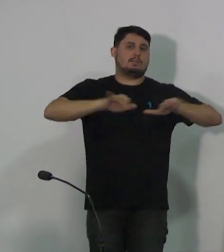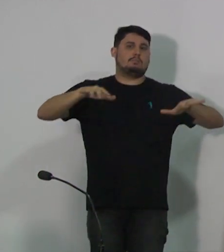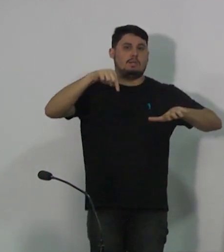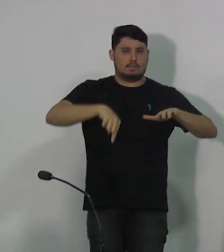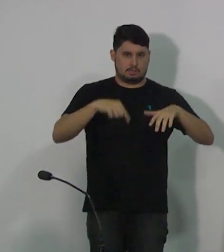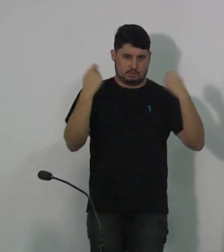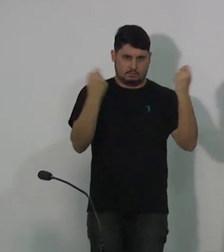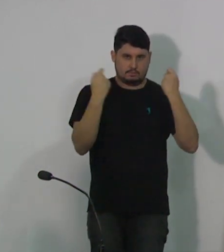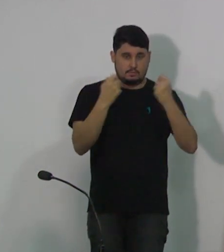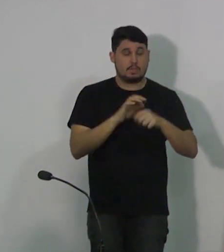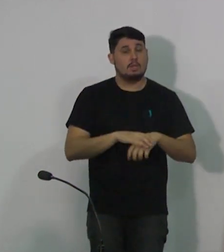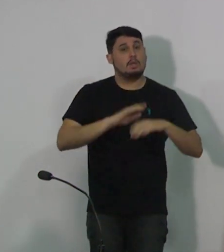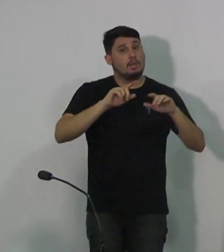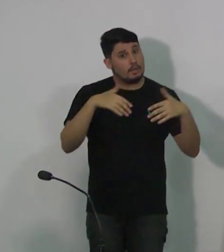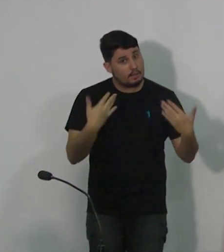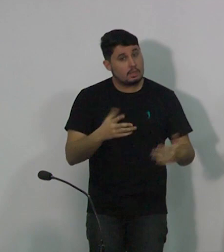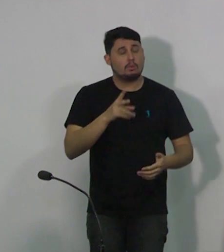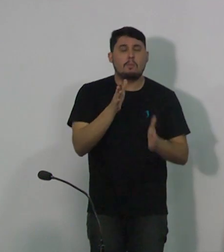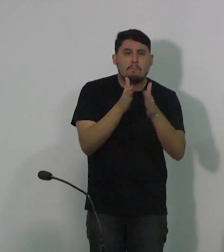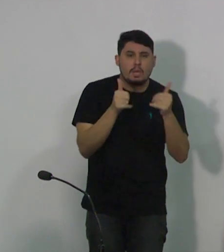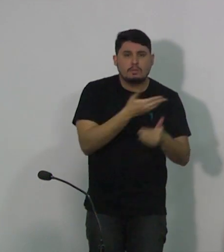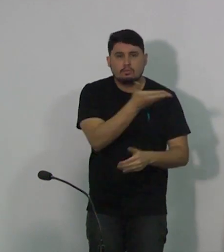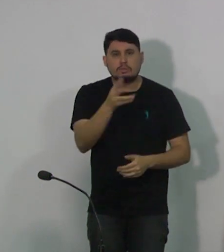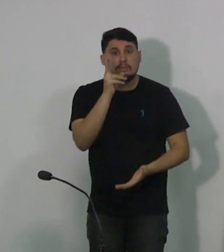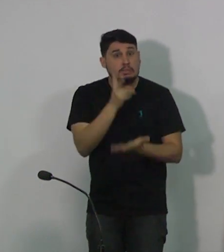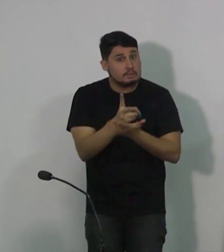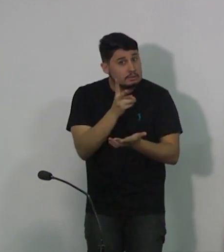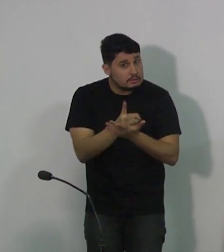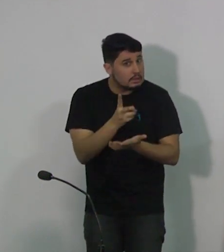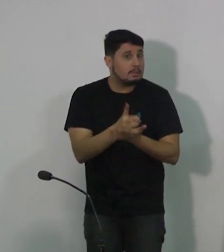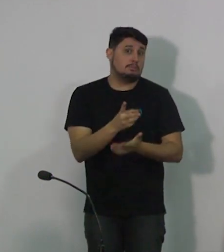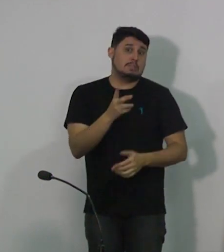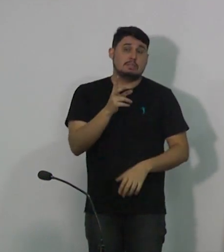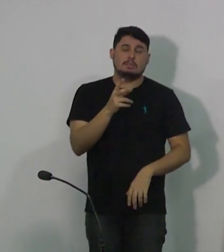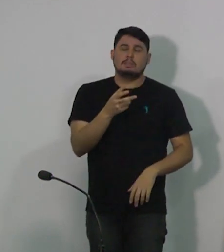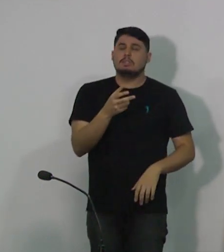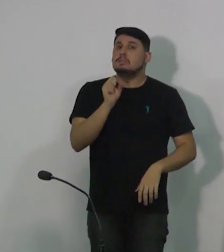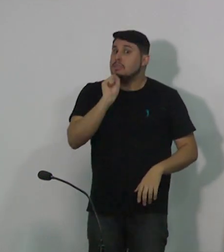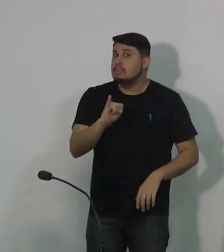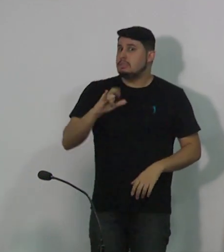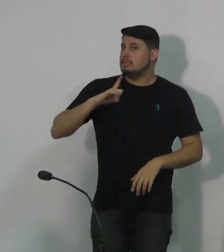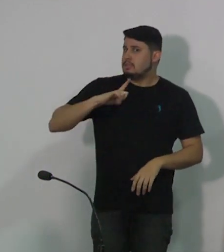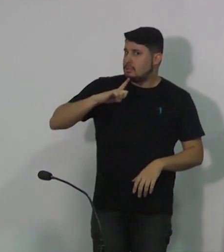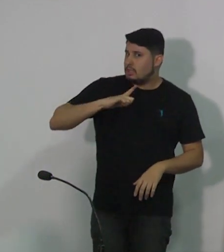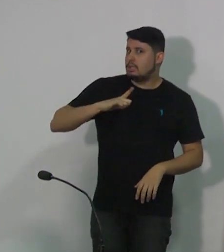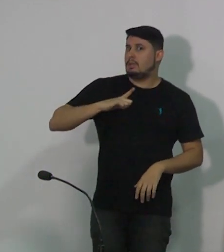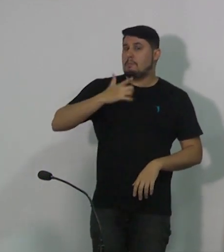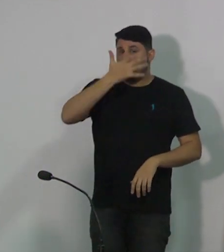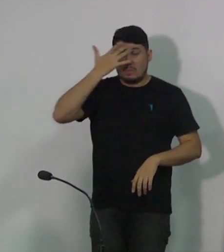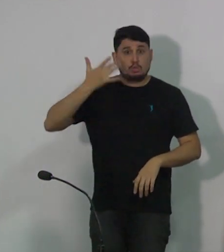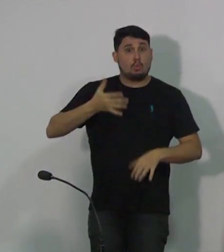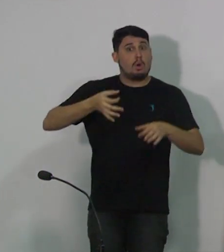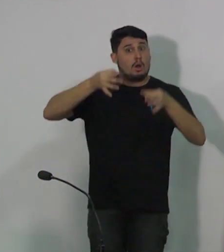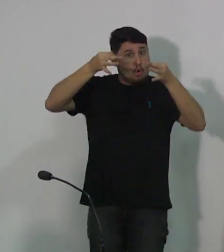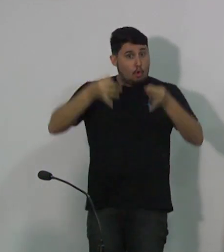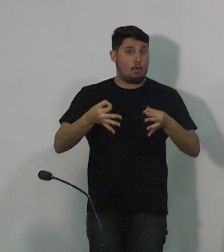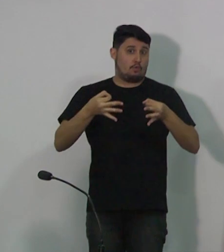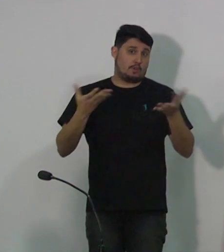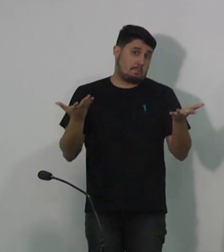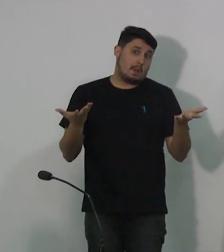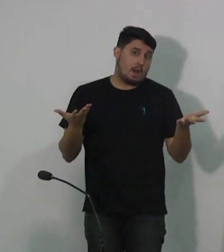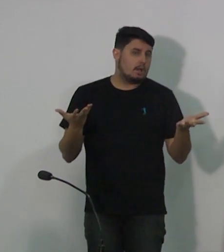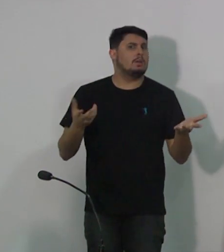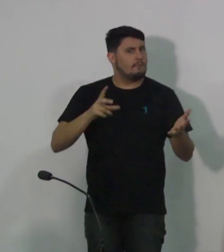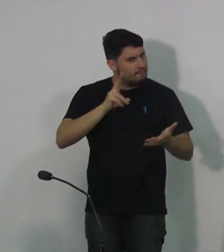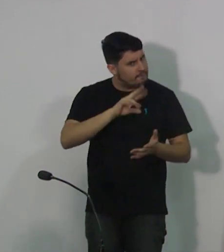Todas as vezes que houver notificação, a gente vai ser extremamente transparente. A gente ainda escutou esses dias áudios de pessoas